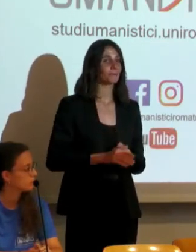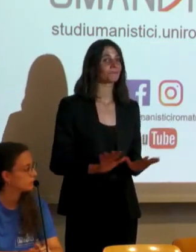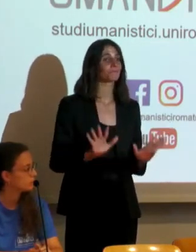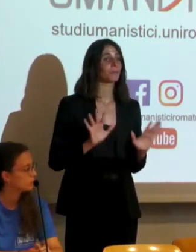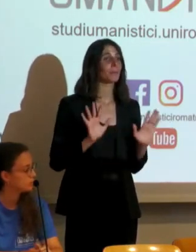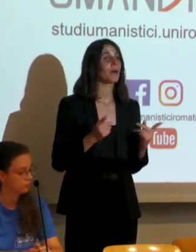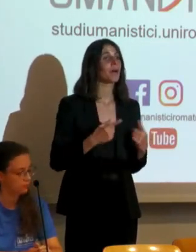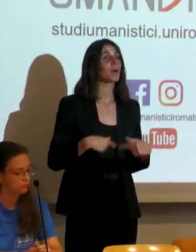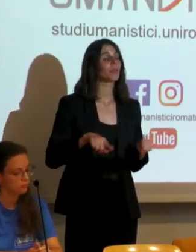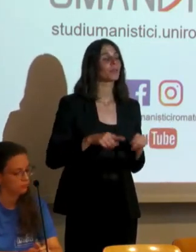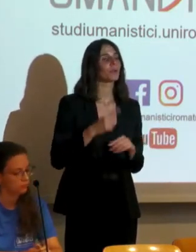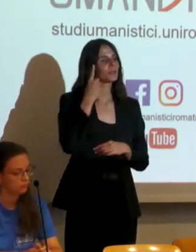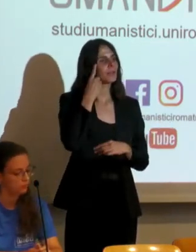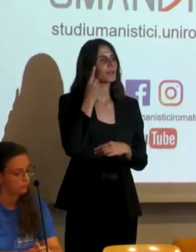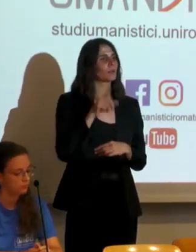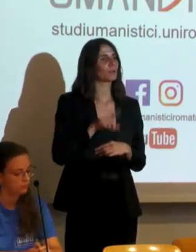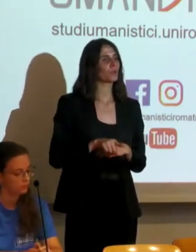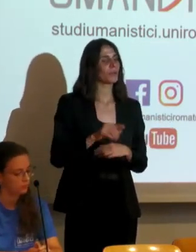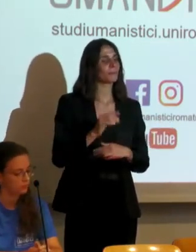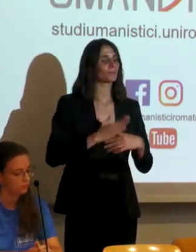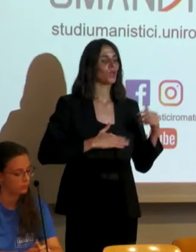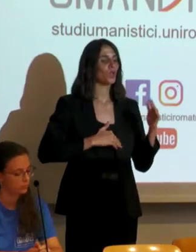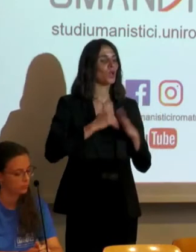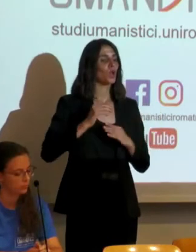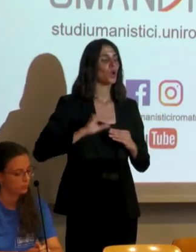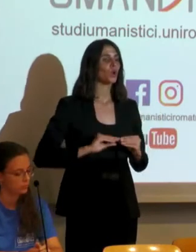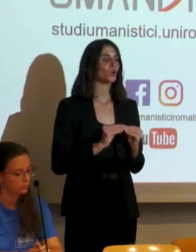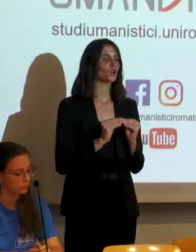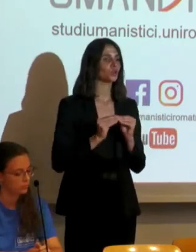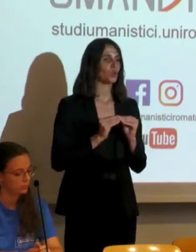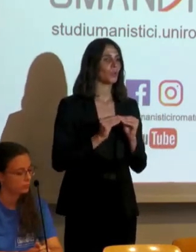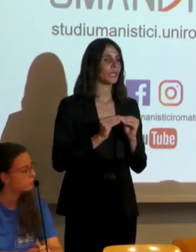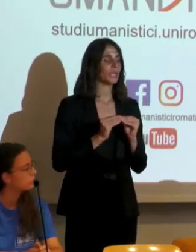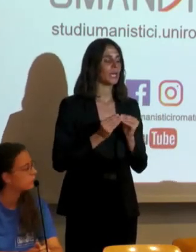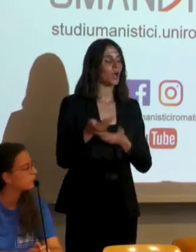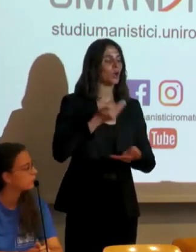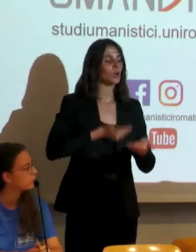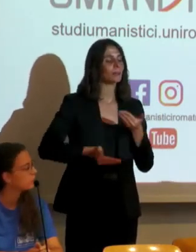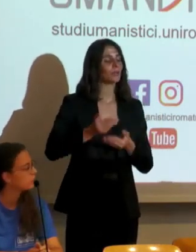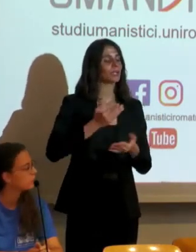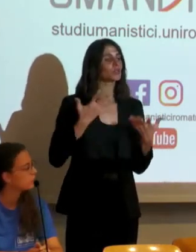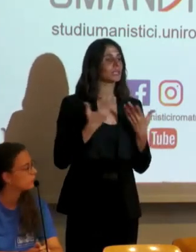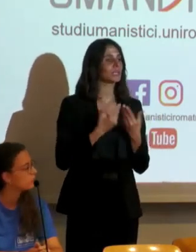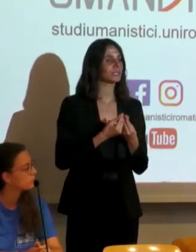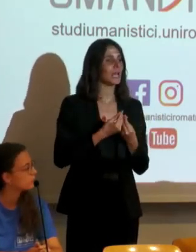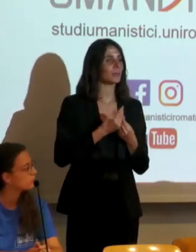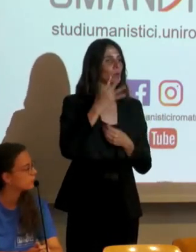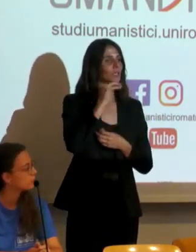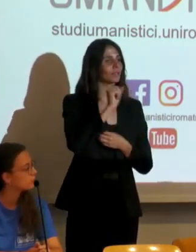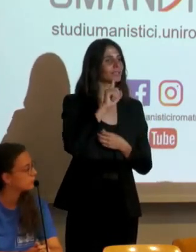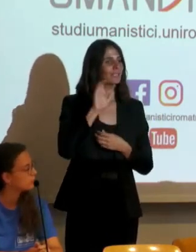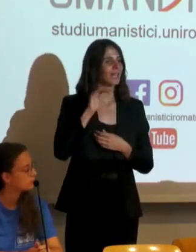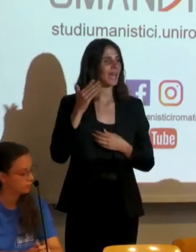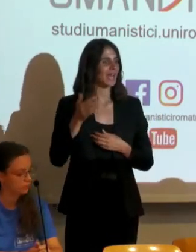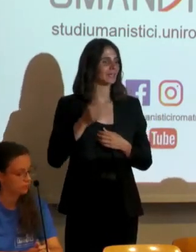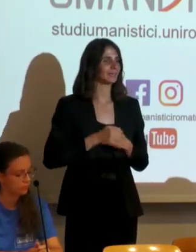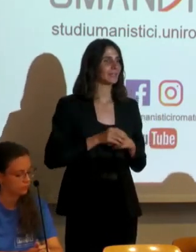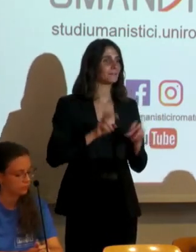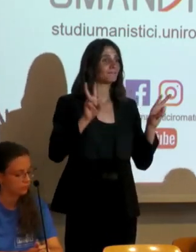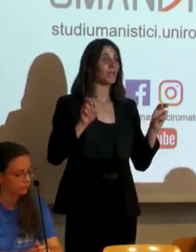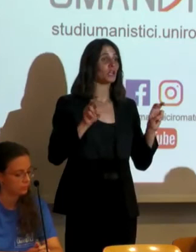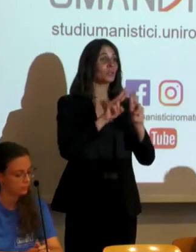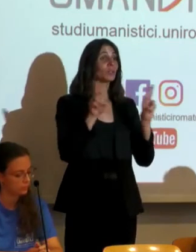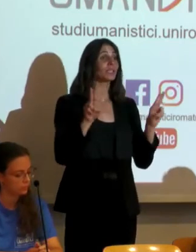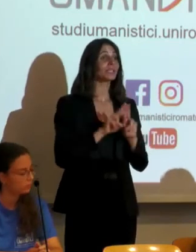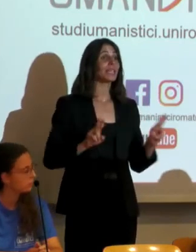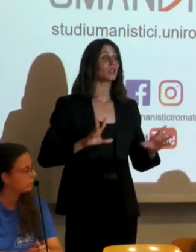appunto costruire reti con l'estero, l'internazionalizzazione è anche uno dei nostri punti forti,